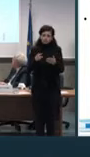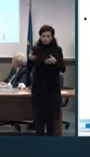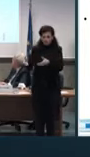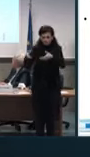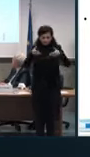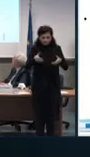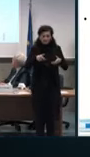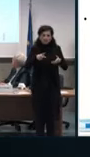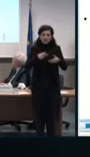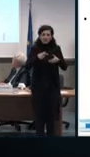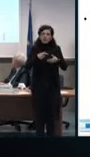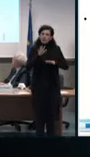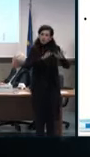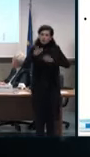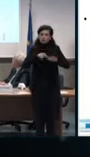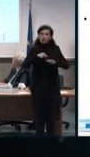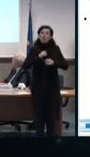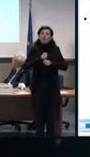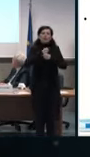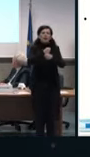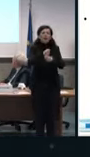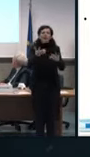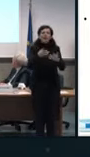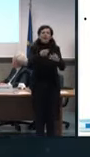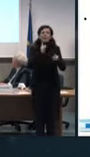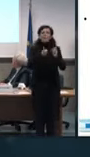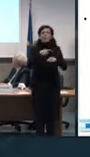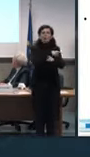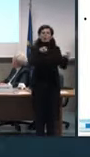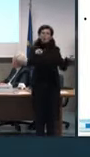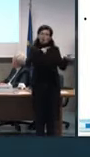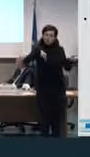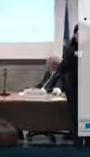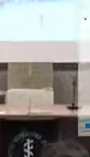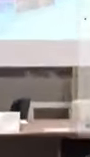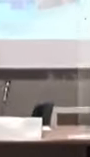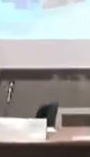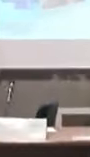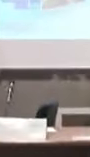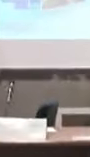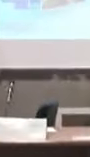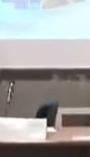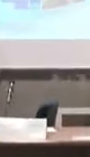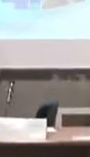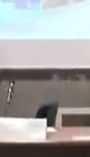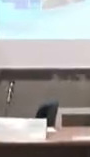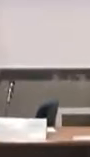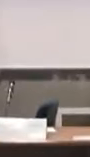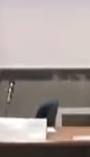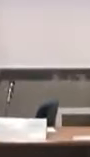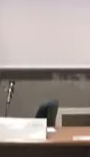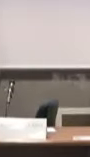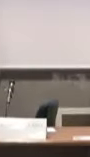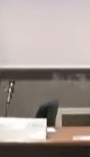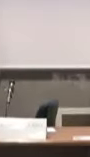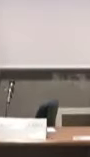della popolazione della popolazione che stiamo osservando questa è la prima parte della riflessione che voleva fare con